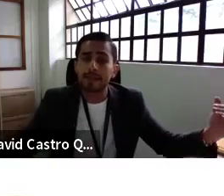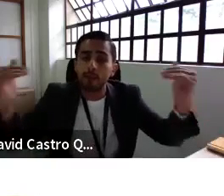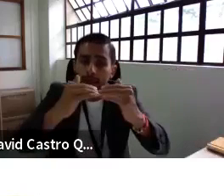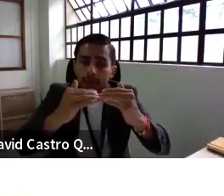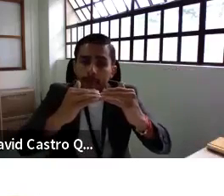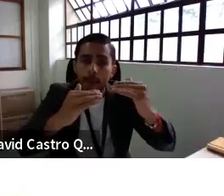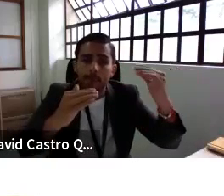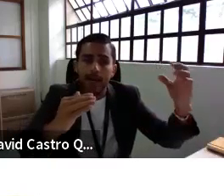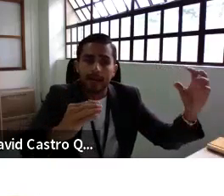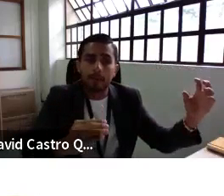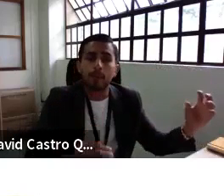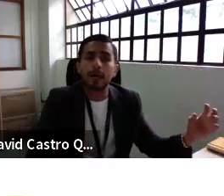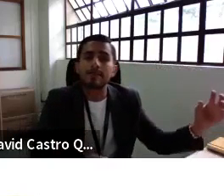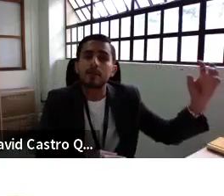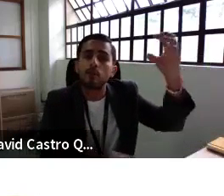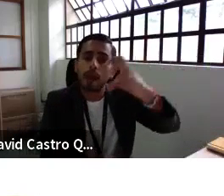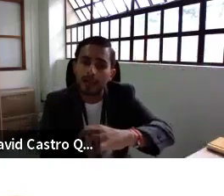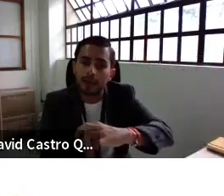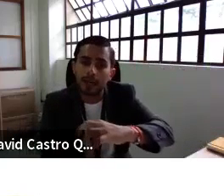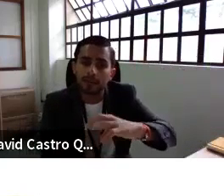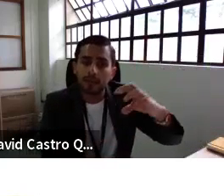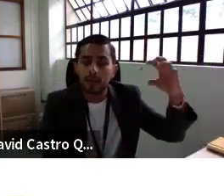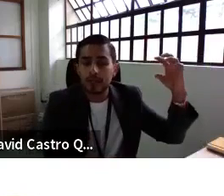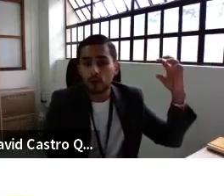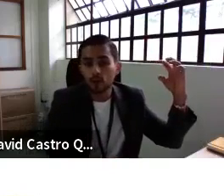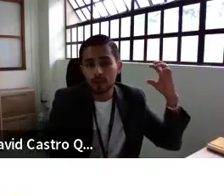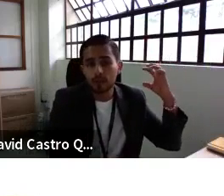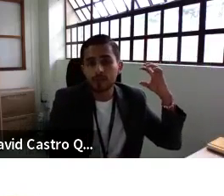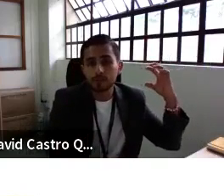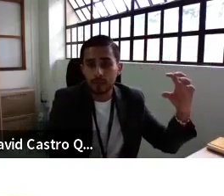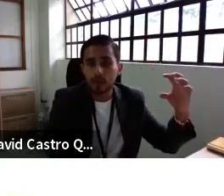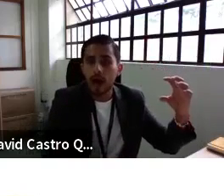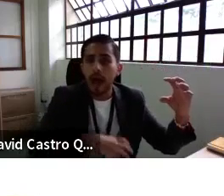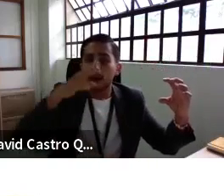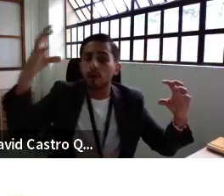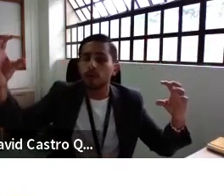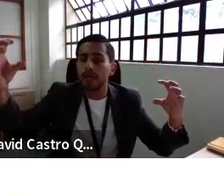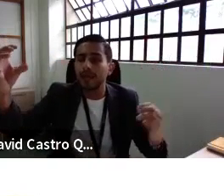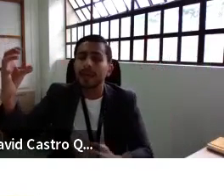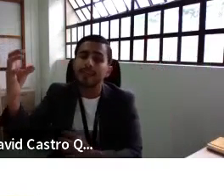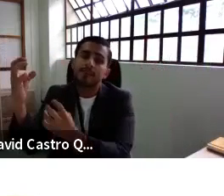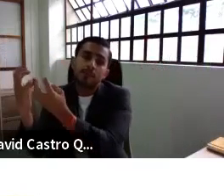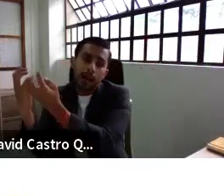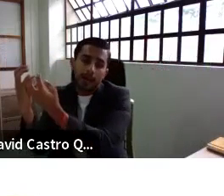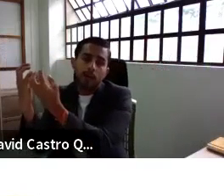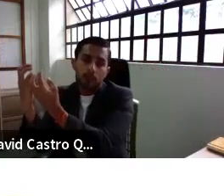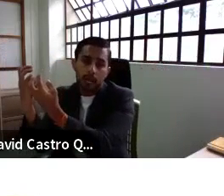ese puente para que pueda circular de manera efectiva ese conocimiento experto a la comunidad y ese feedback que nos da la